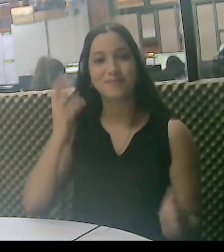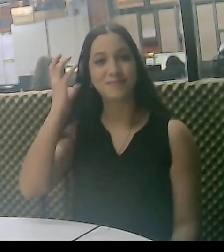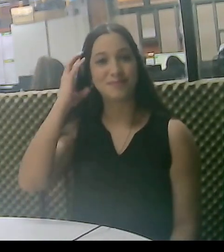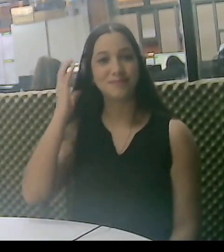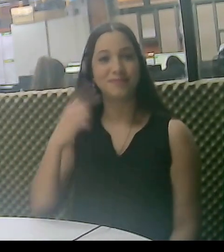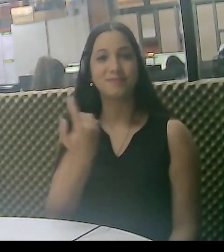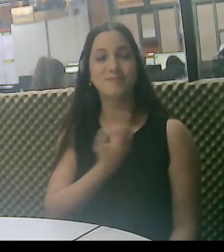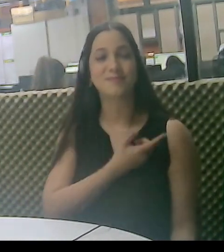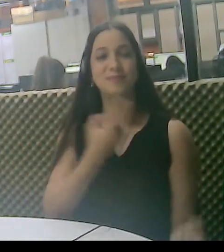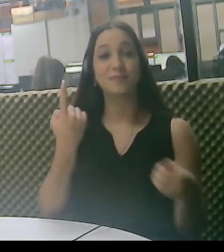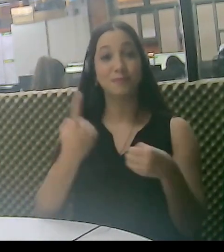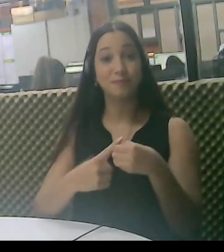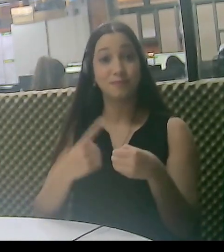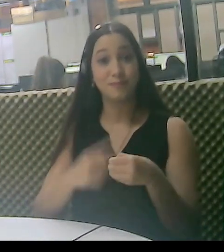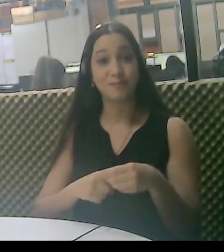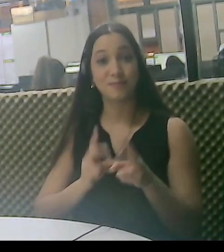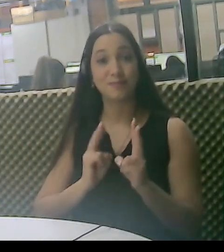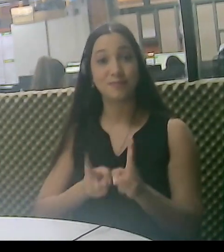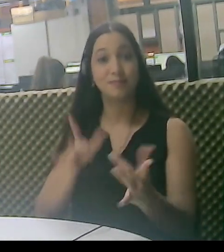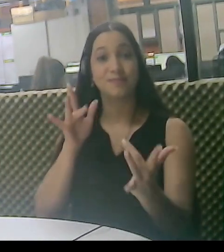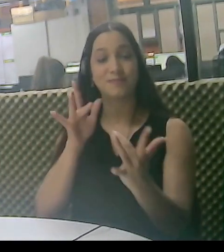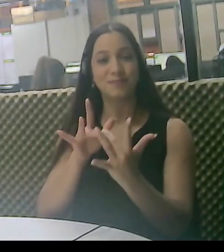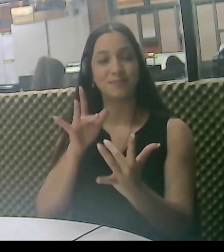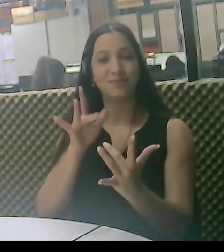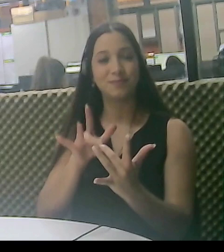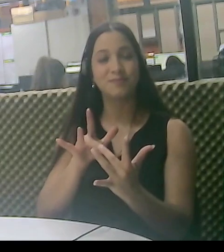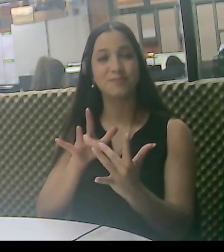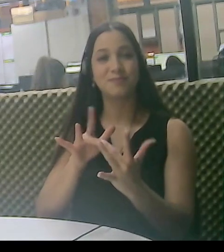mais uma edição do programa da Rádio Nossa Cidade.